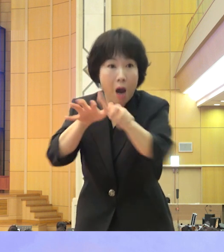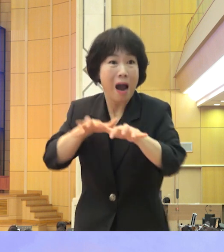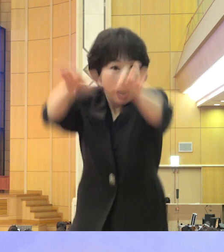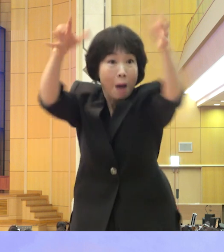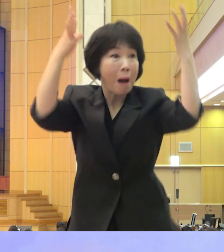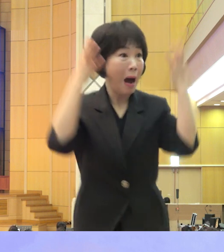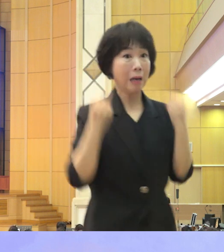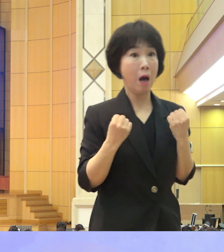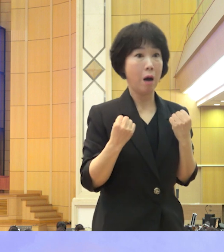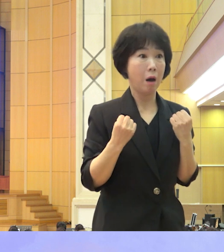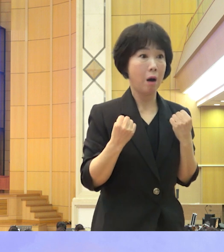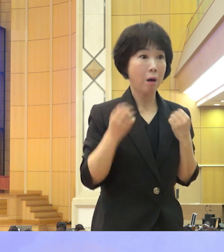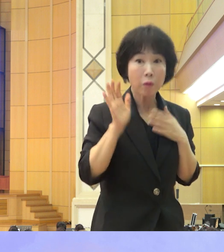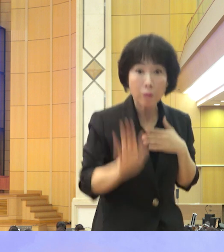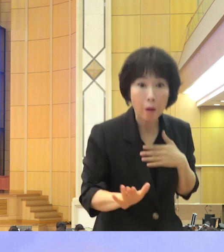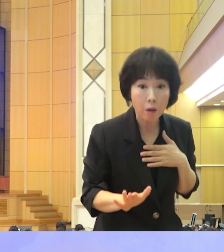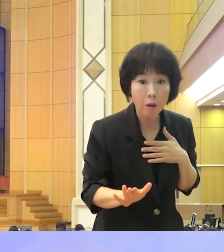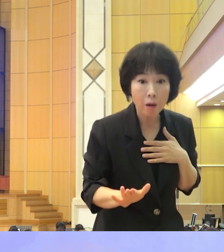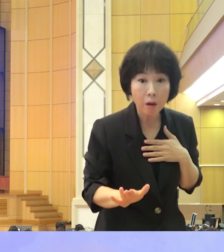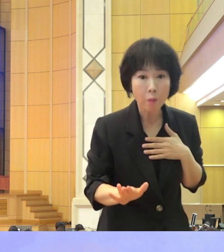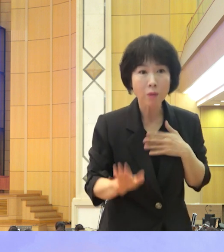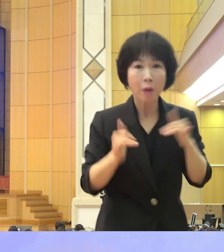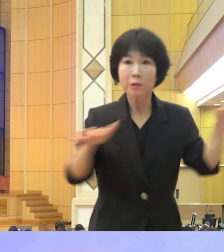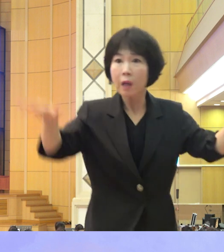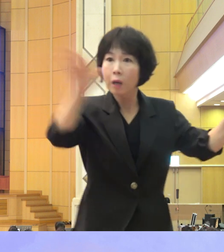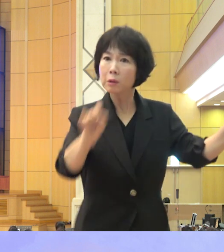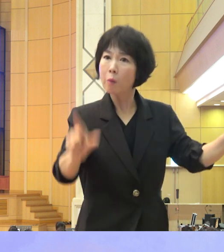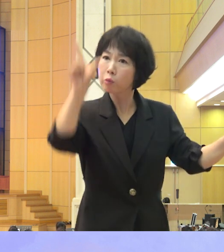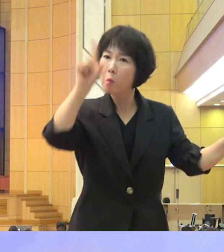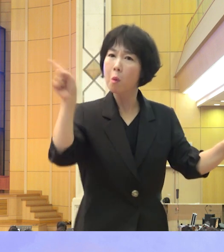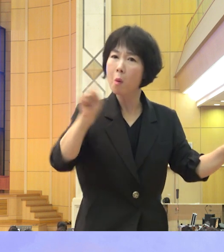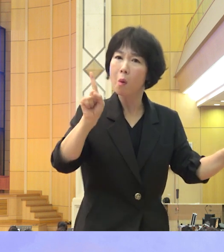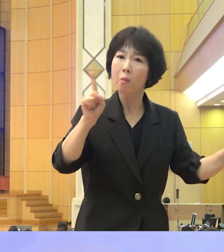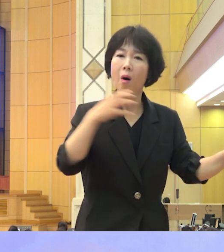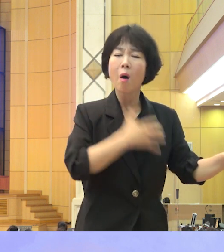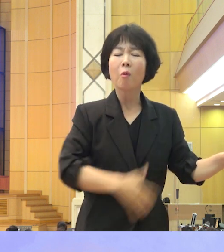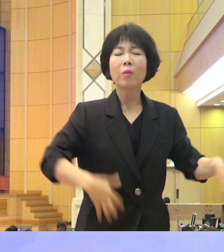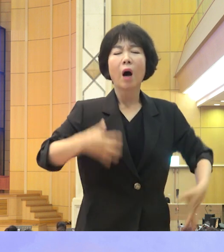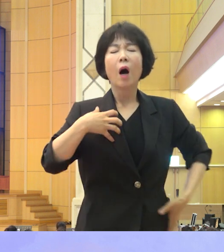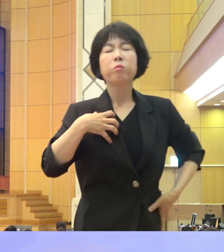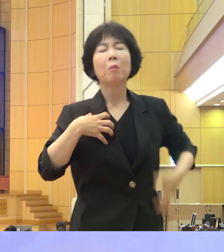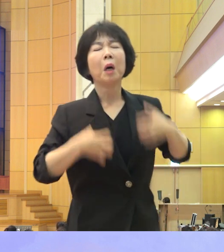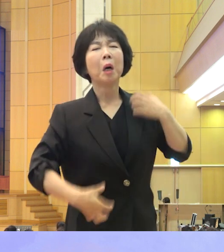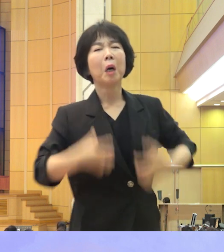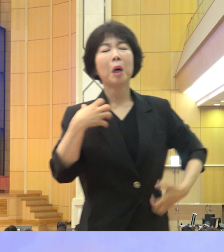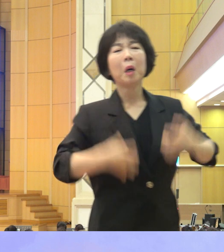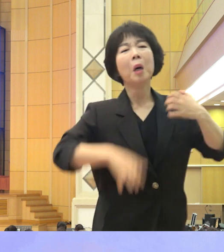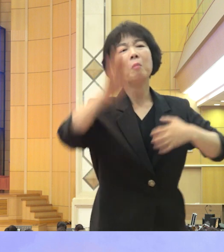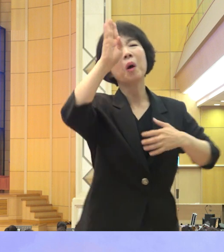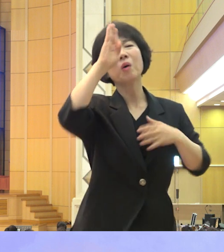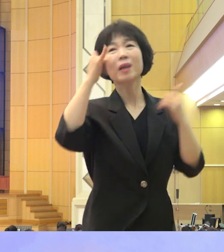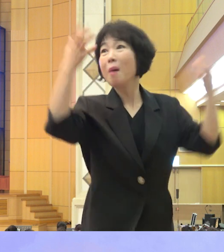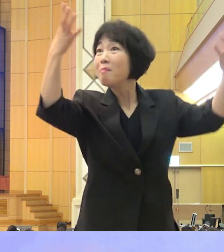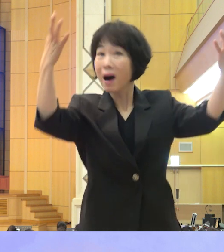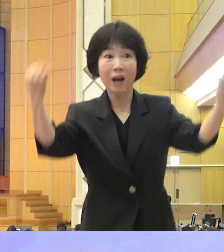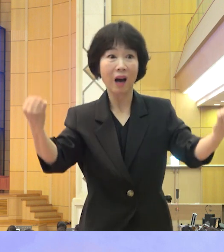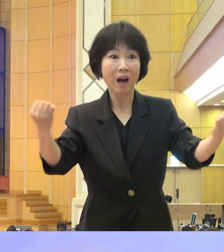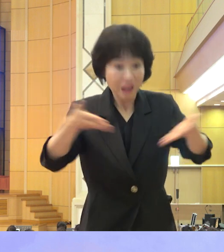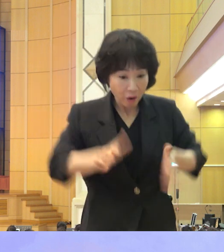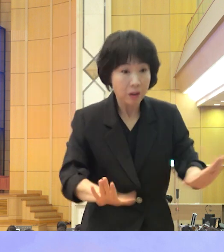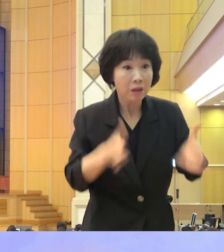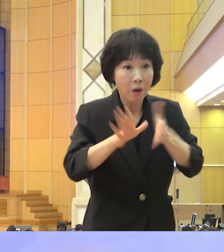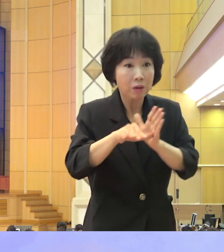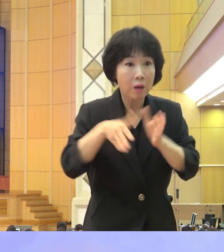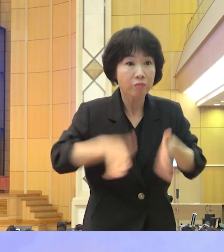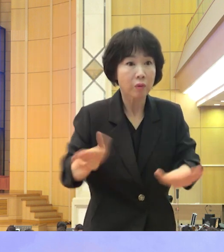사람들이 대부분 보면은 오늘날도 치료가 되지 아니하는, 나면서부터